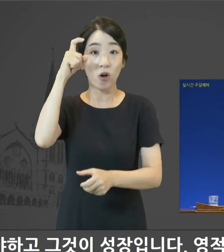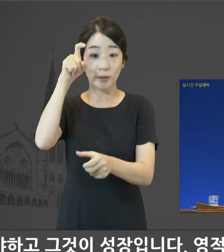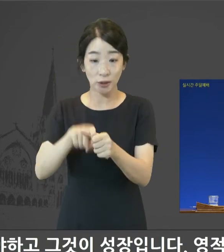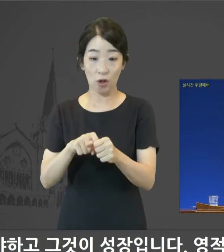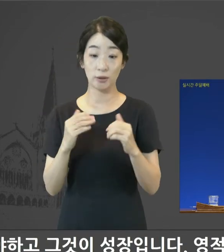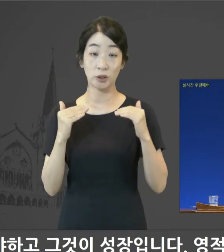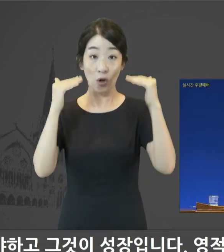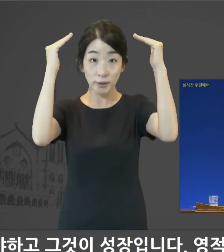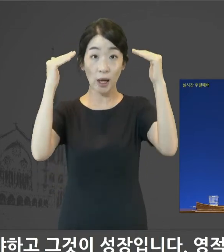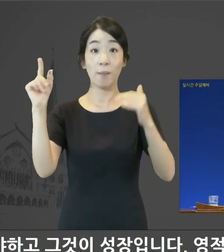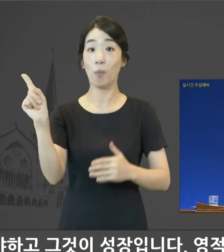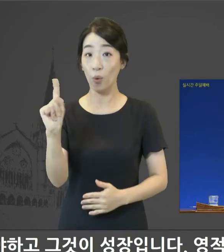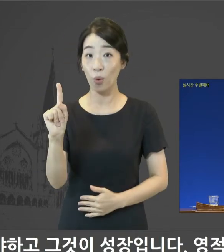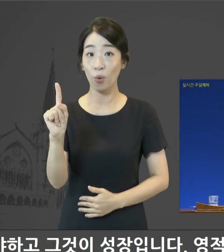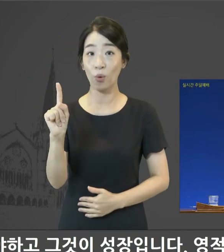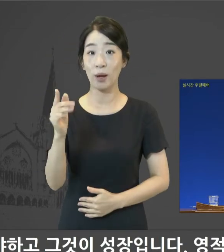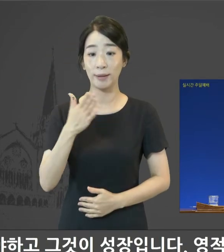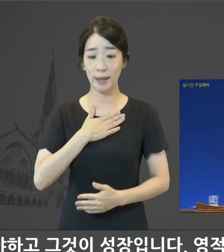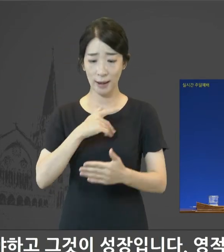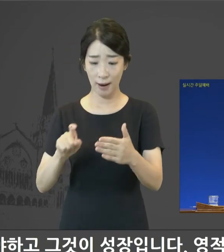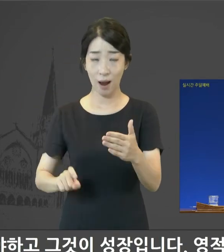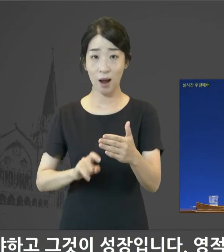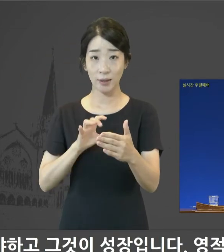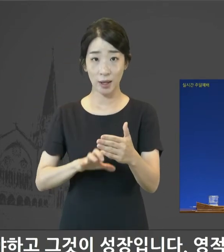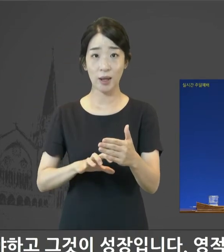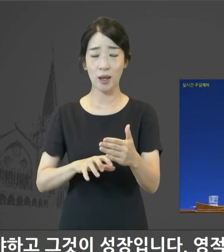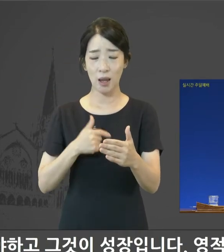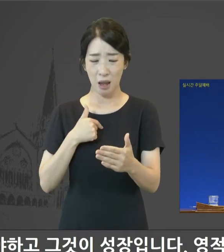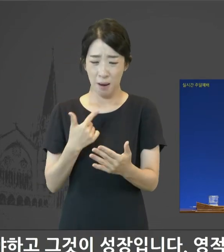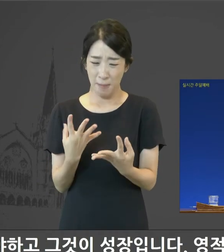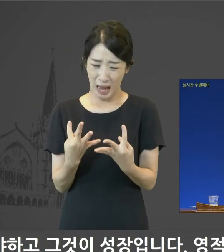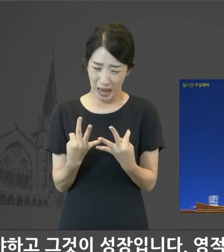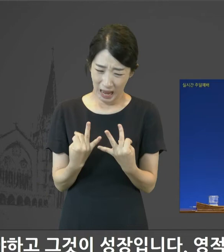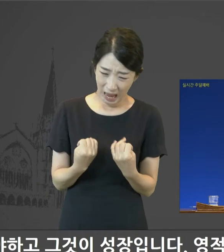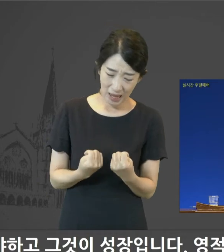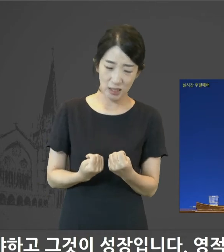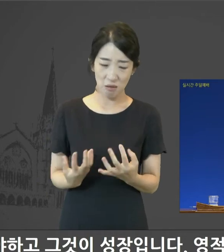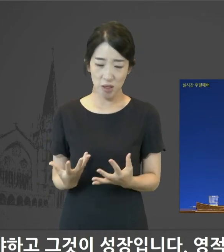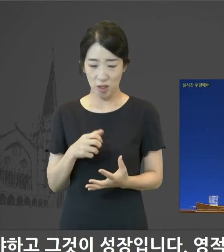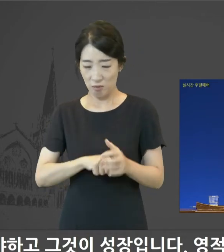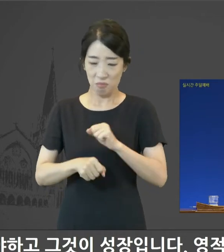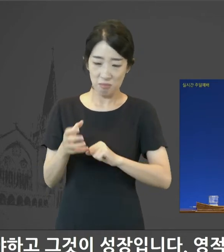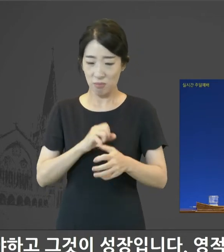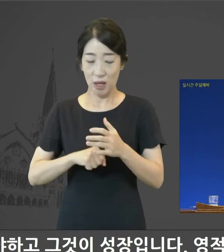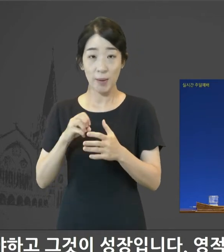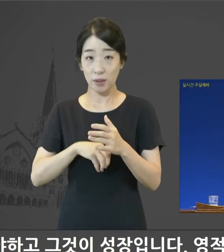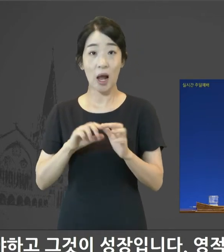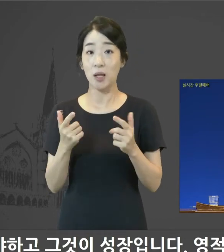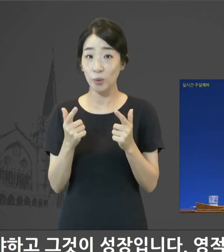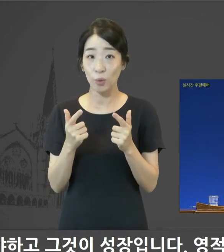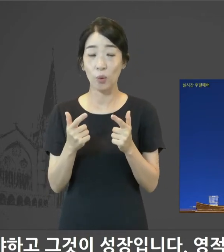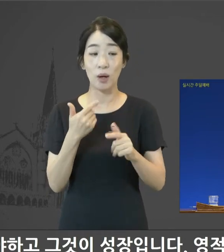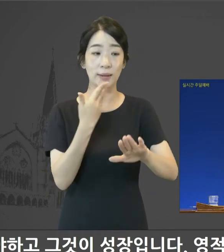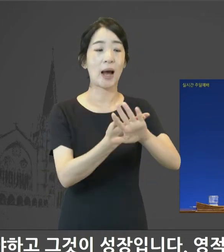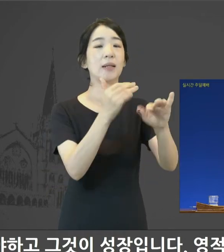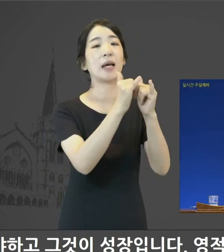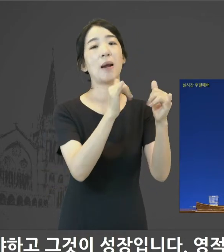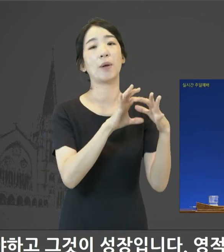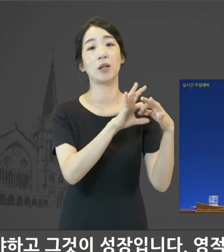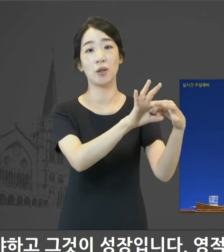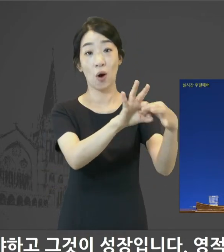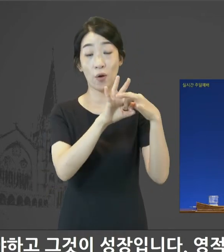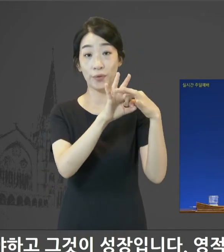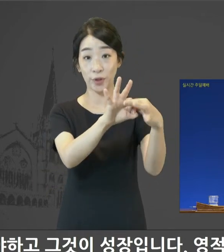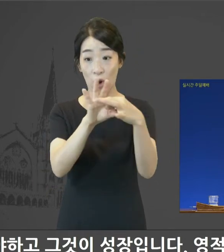놀라운 측면은 어디냐면, 내 안에 뭐 많은 것이 새로 생겨서가 아니라 다른 사람들과 잘 연결되어져서 성장하는